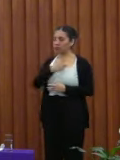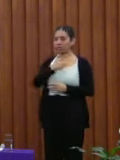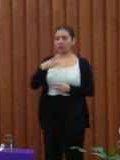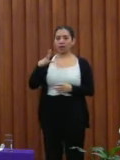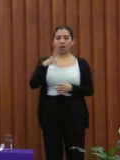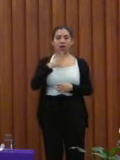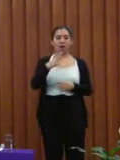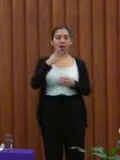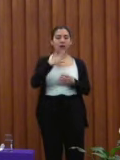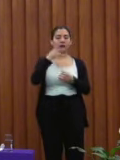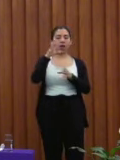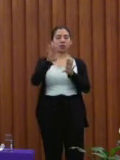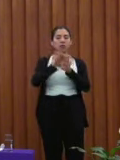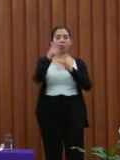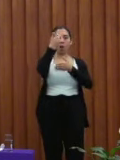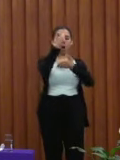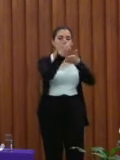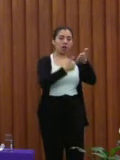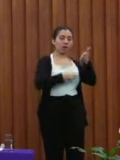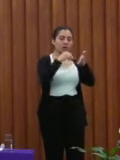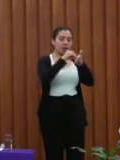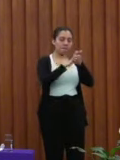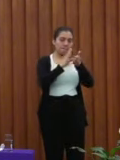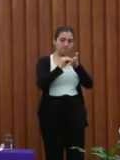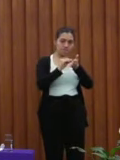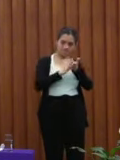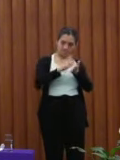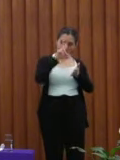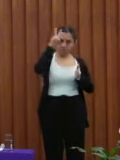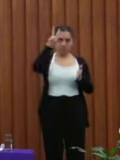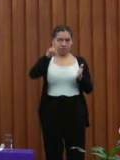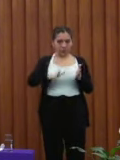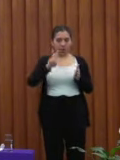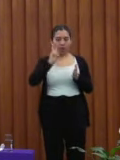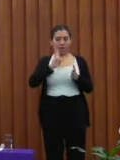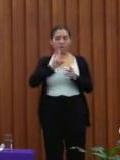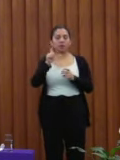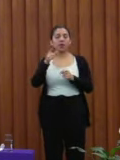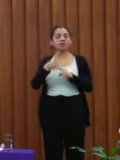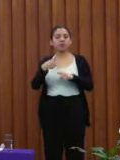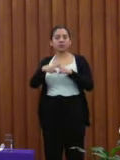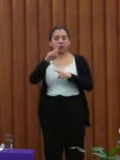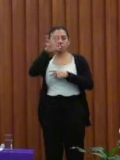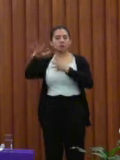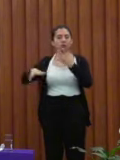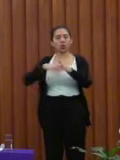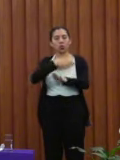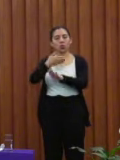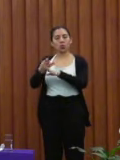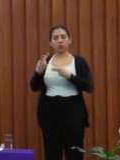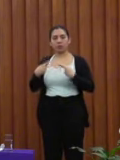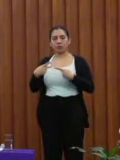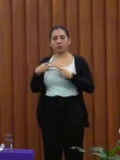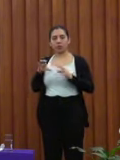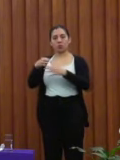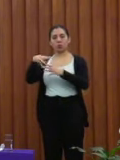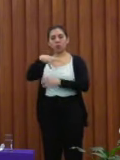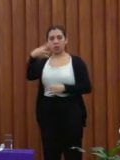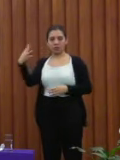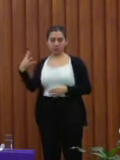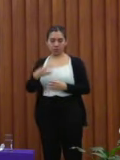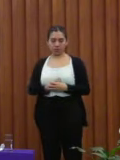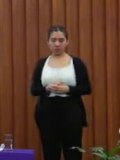oficial de la violencia específica que se dirige hacia las personas LGBTI. Y ahí en